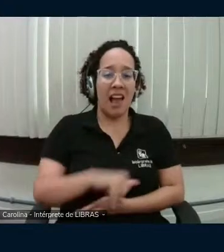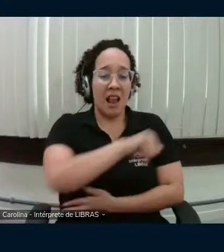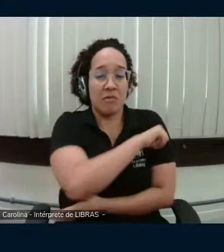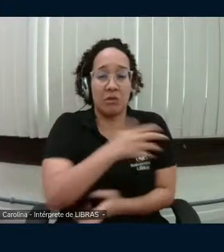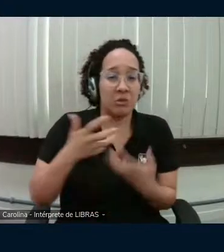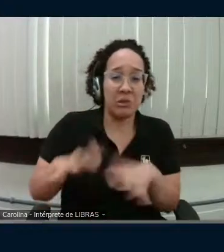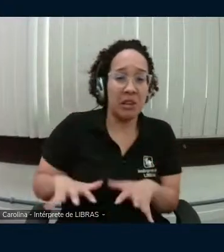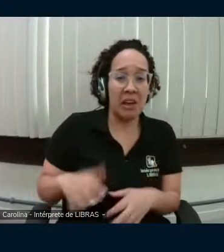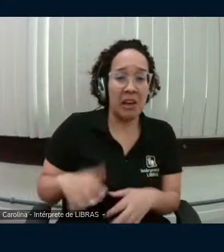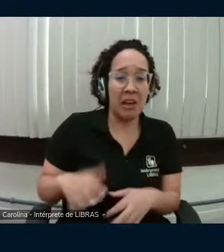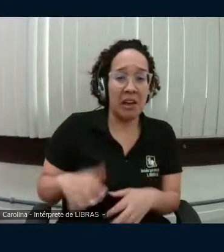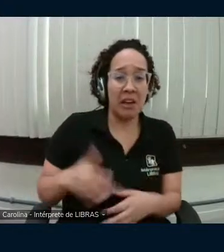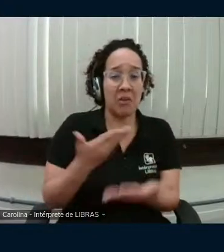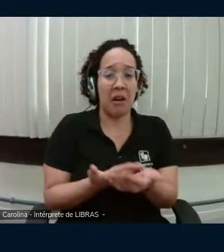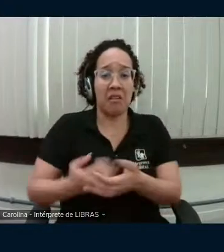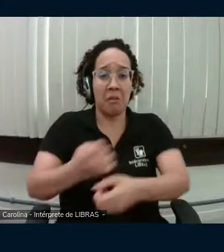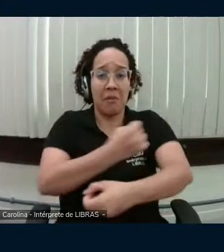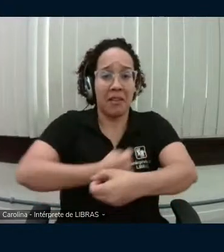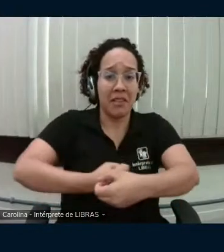cair no Enem é a química.